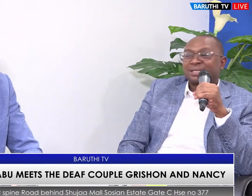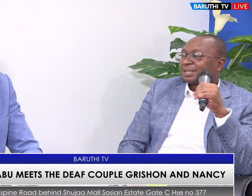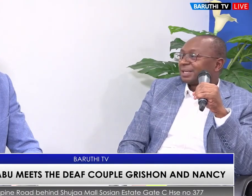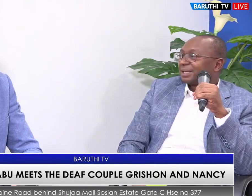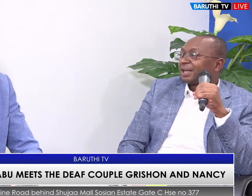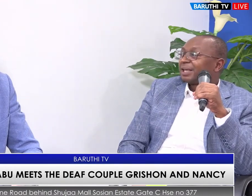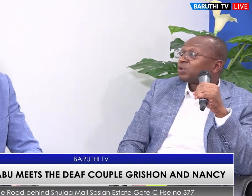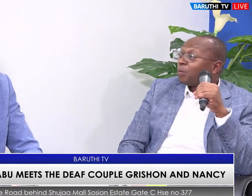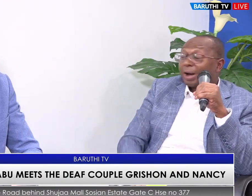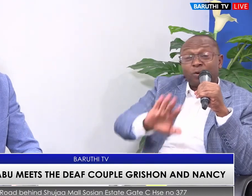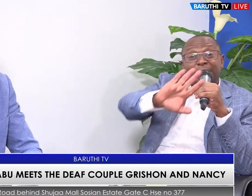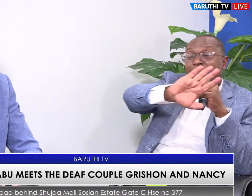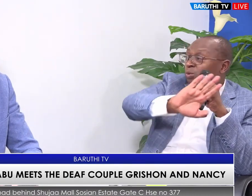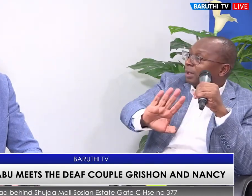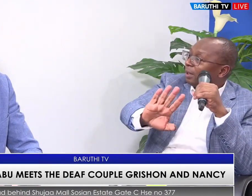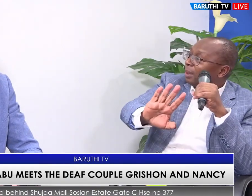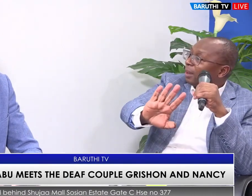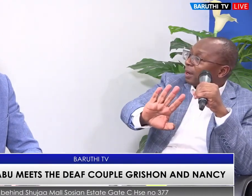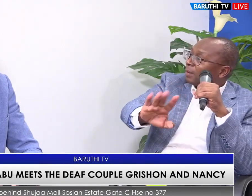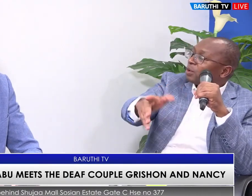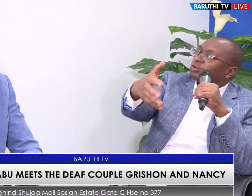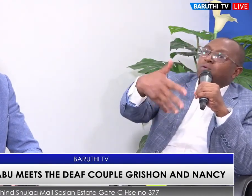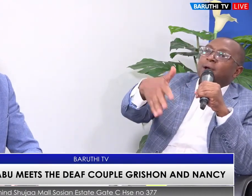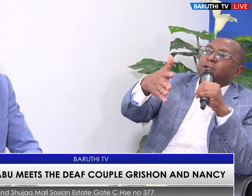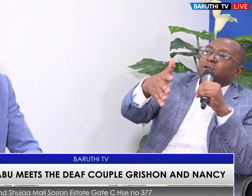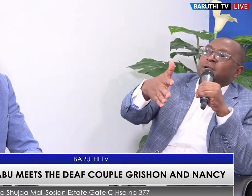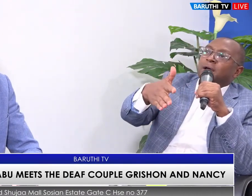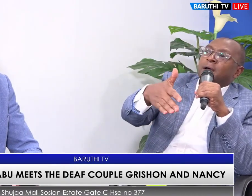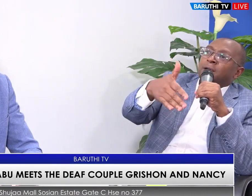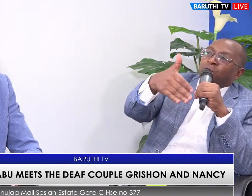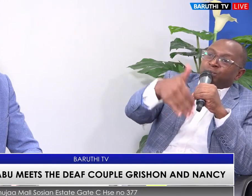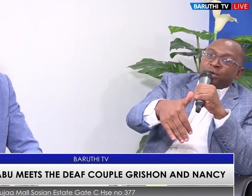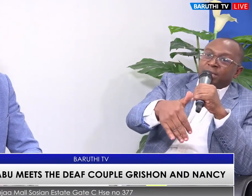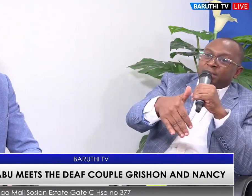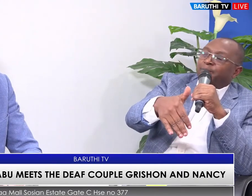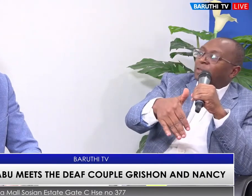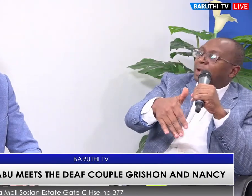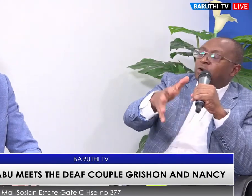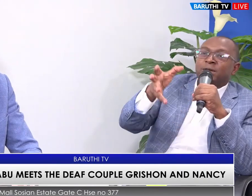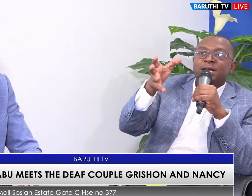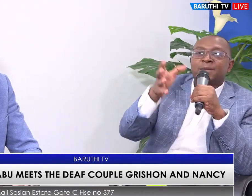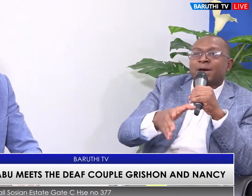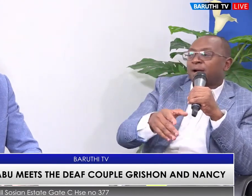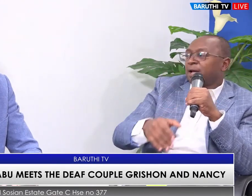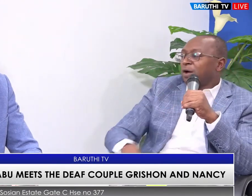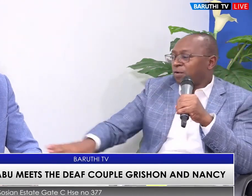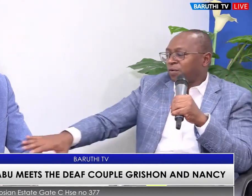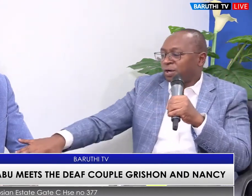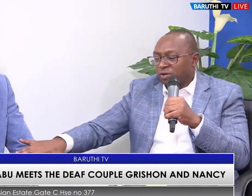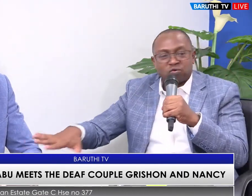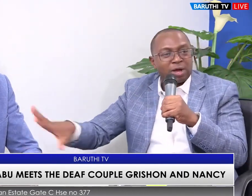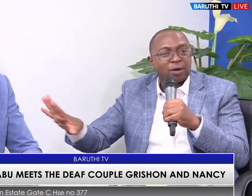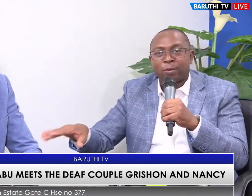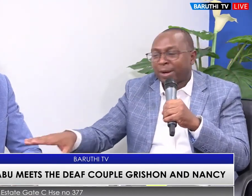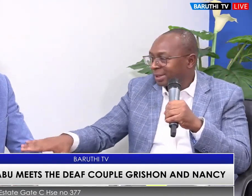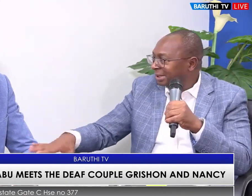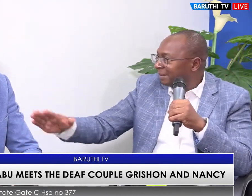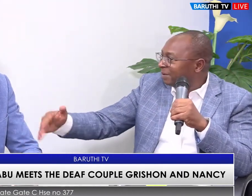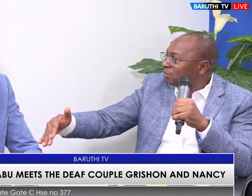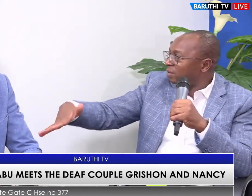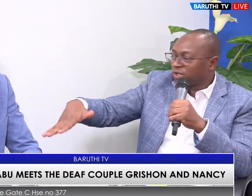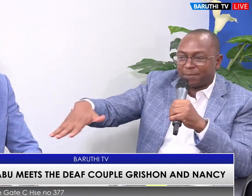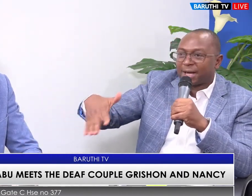Farodhi, unaona bonfire saa hii. Kuna watu wengi sana wamekutana through bonfire.